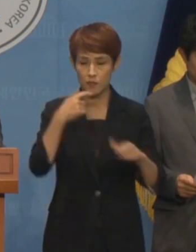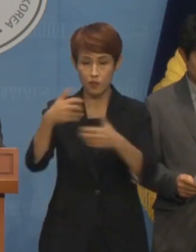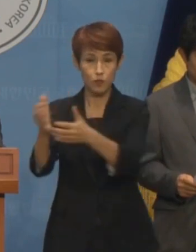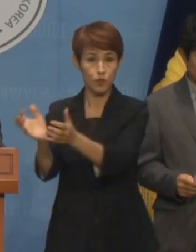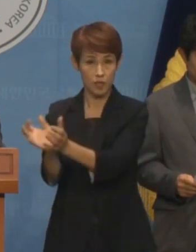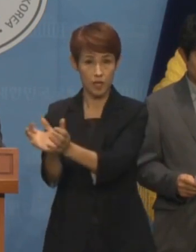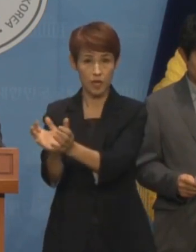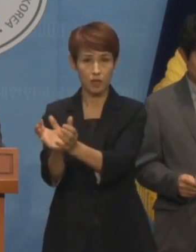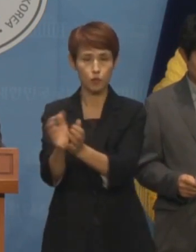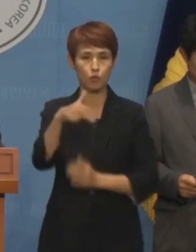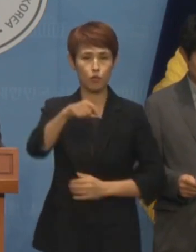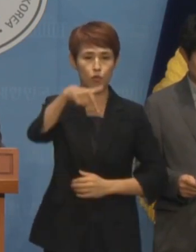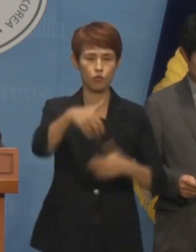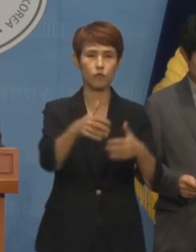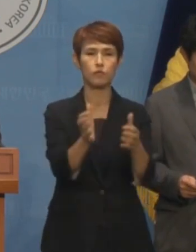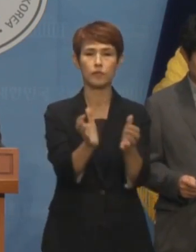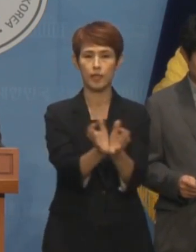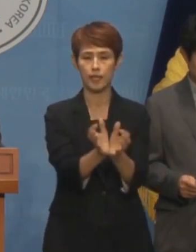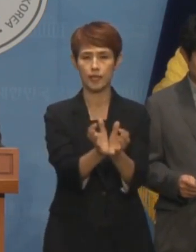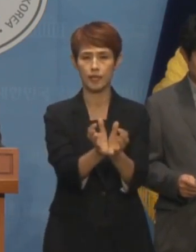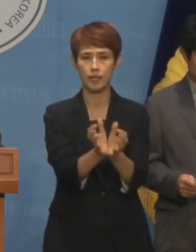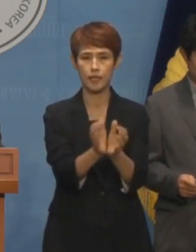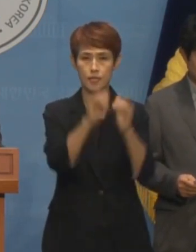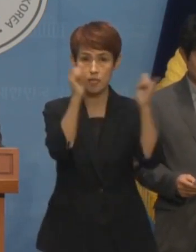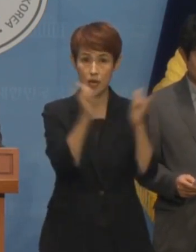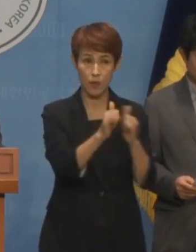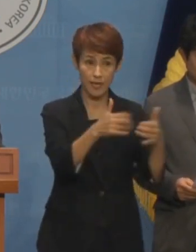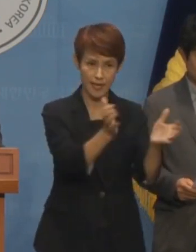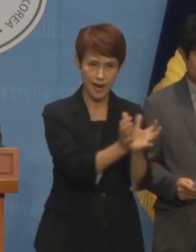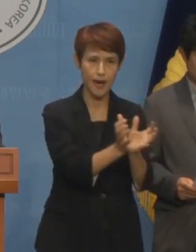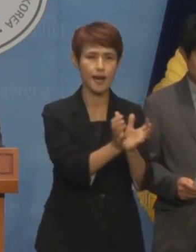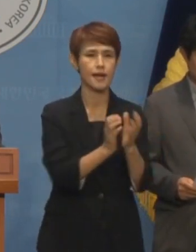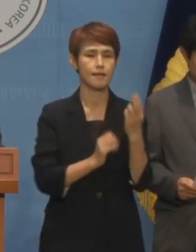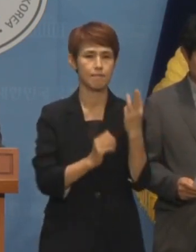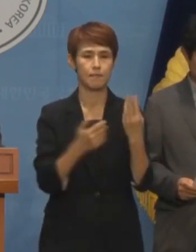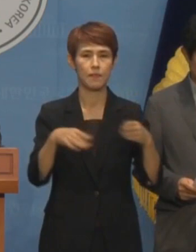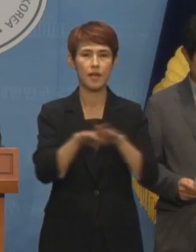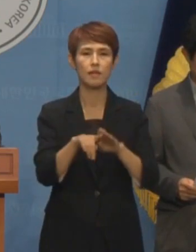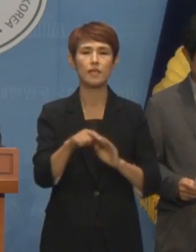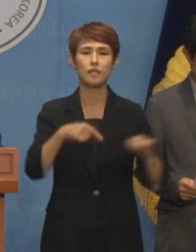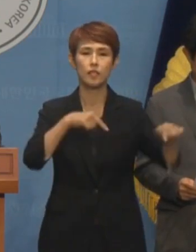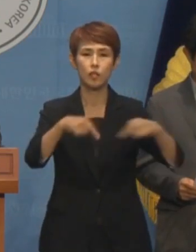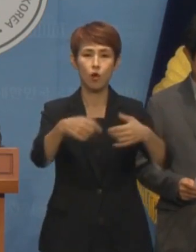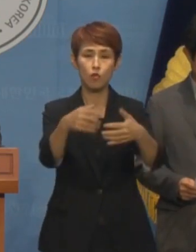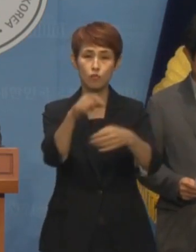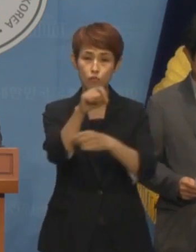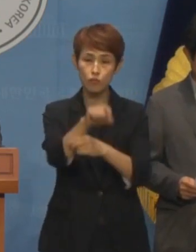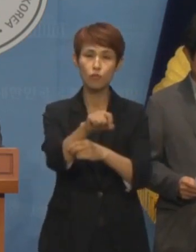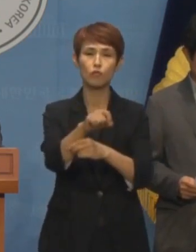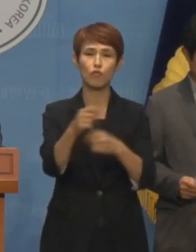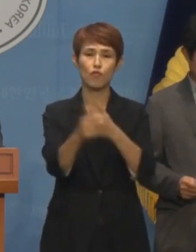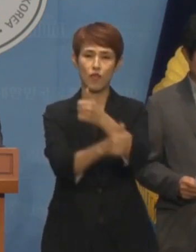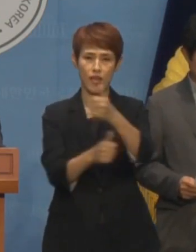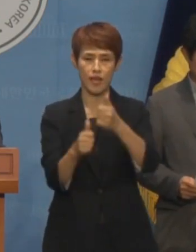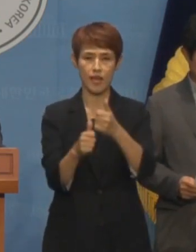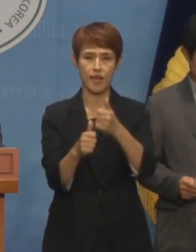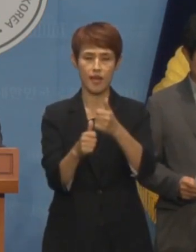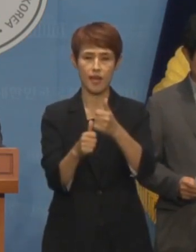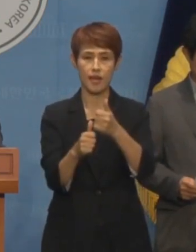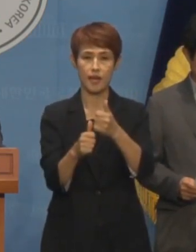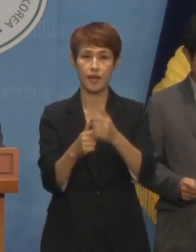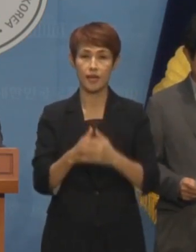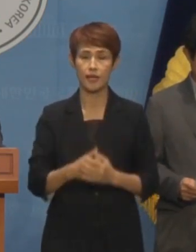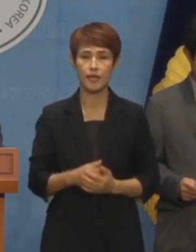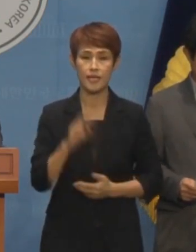더불어민주당과 조국혁신당, 사회민주당까지 정무위 야 3당 위원 일동의 이름으로